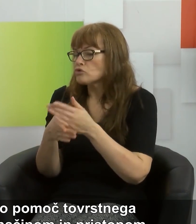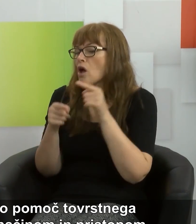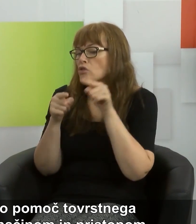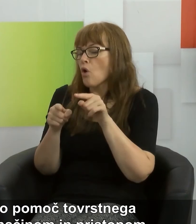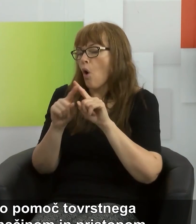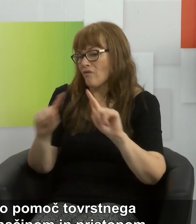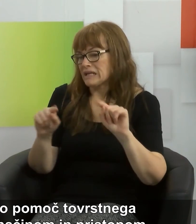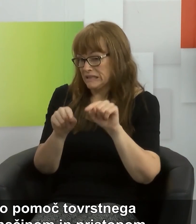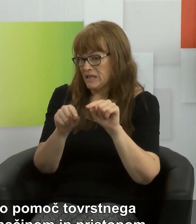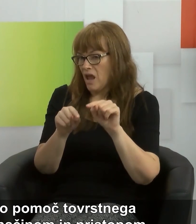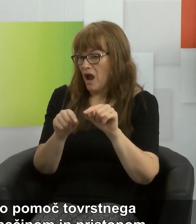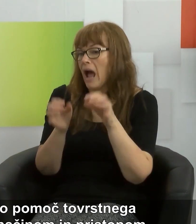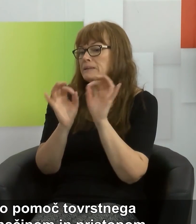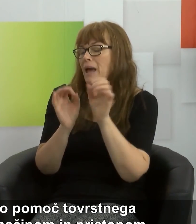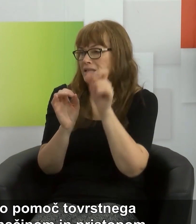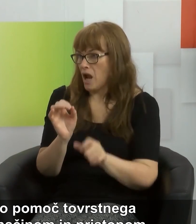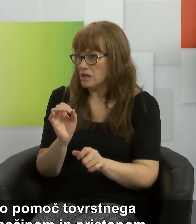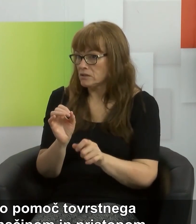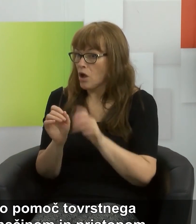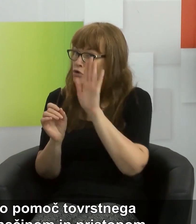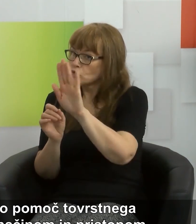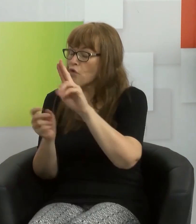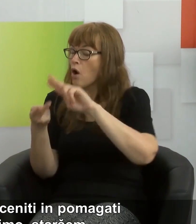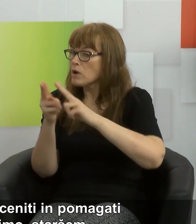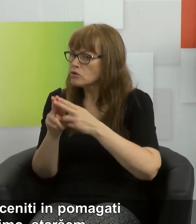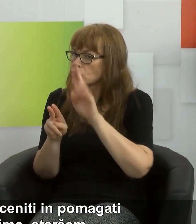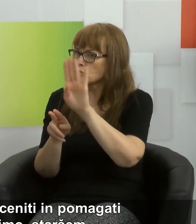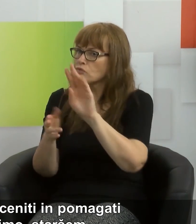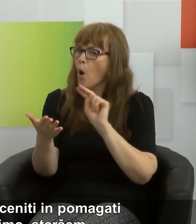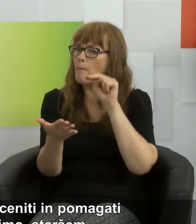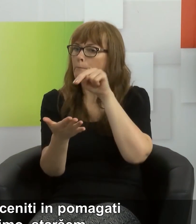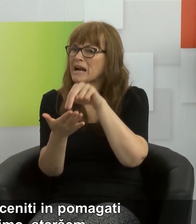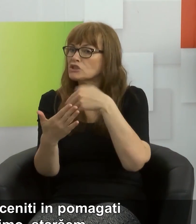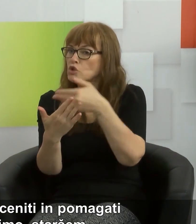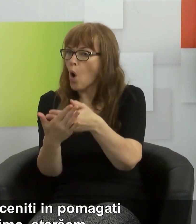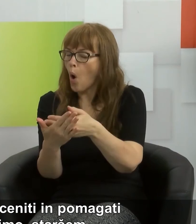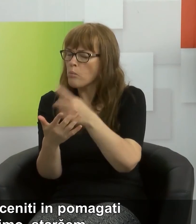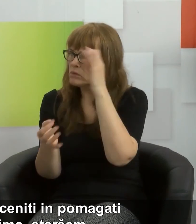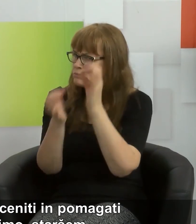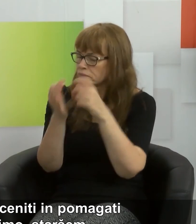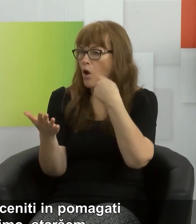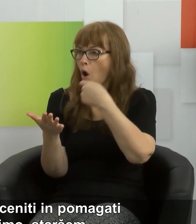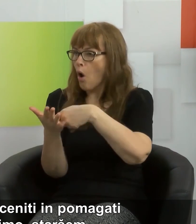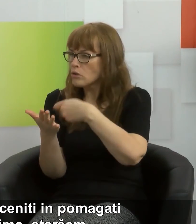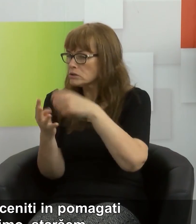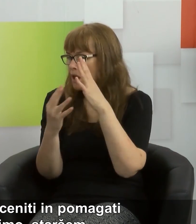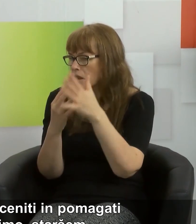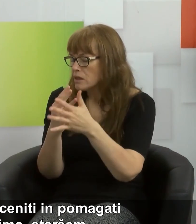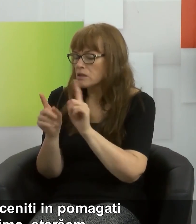tovrstnega specialista, ki z svojim načinom in pristopom skuša dejansko oceniti